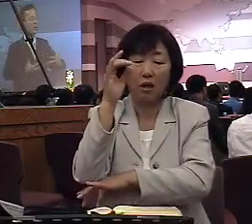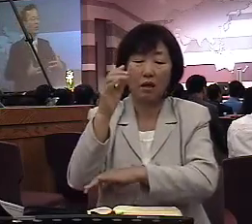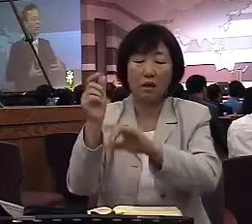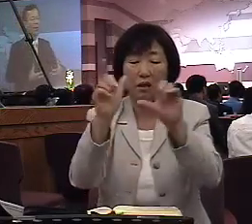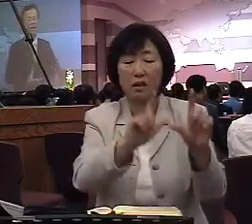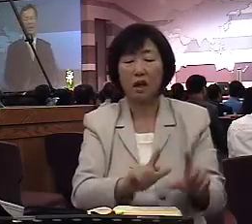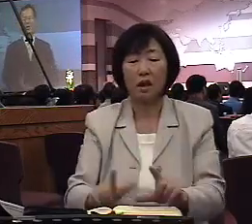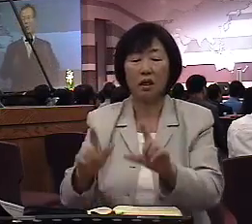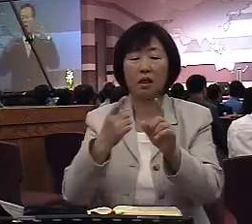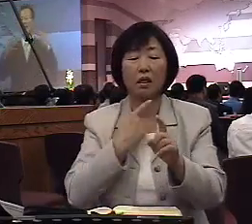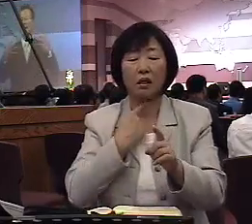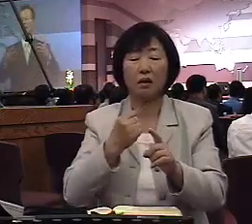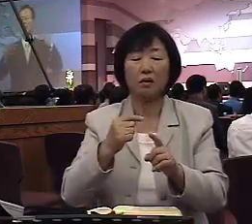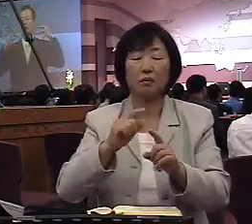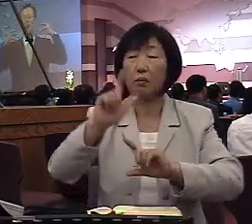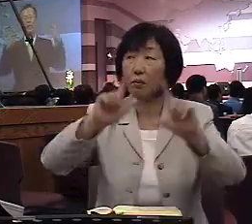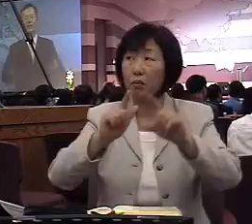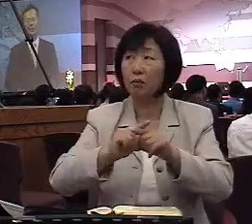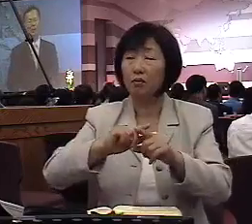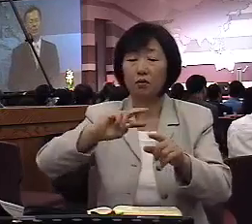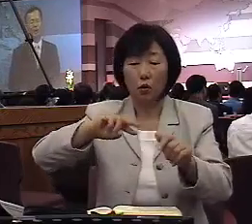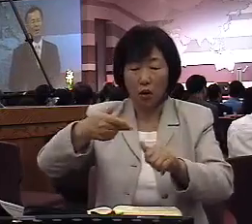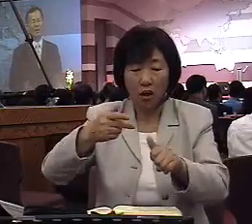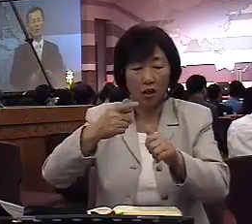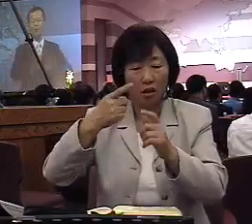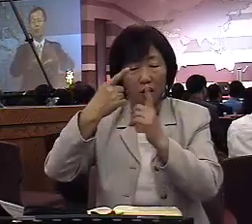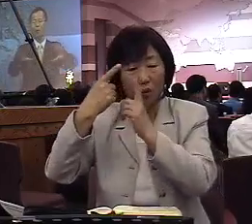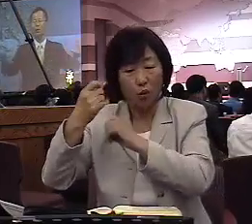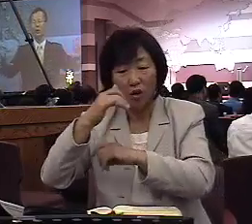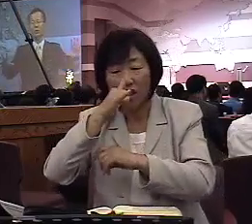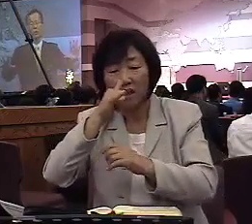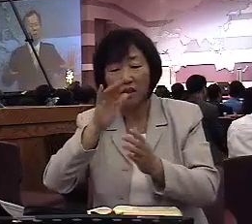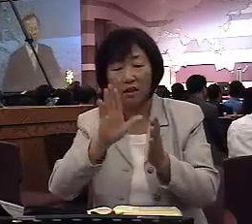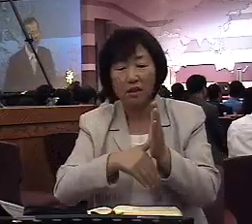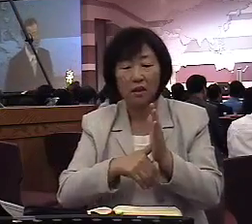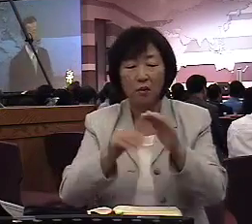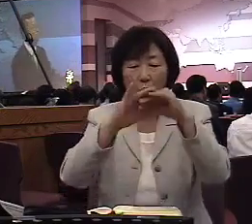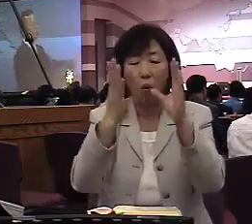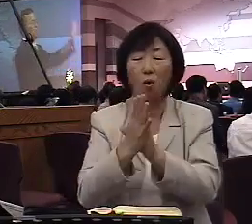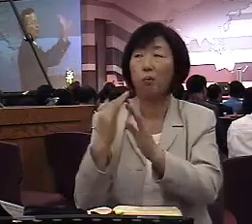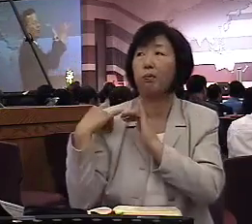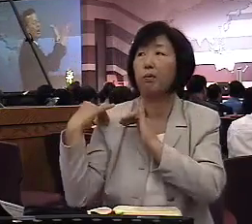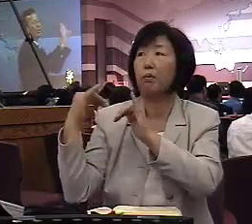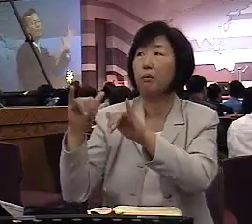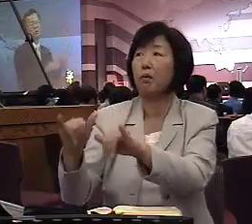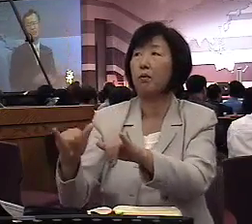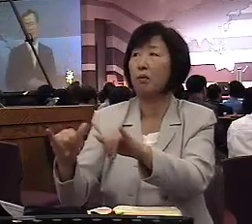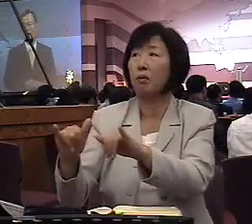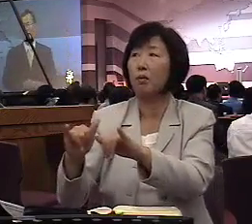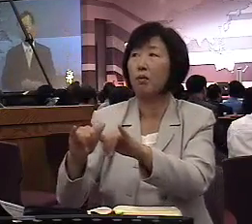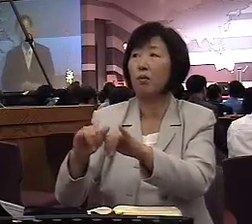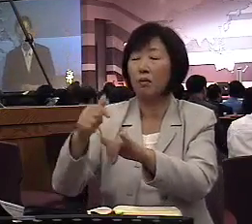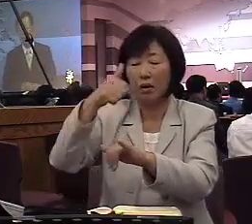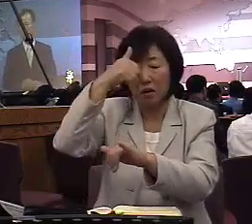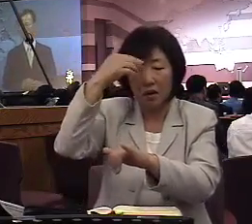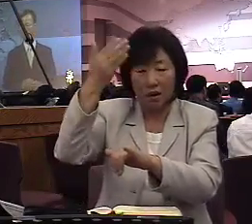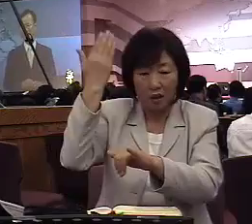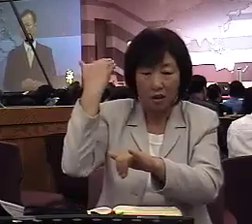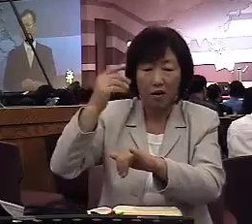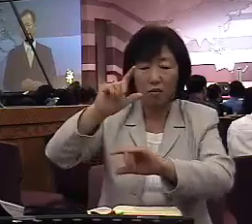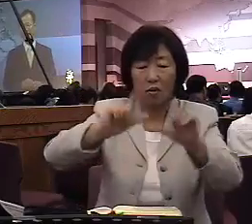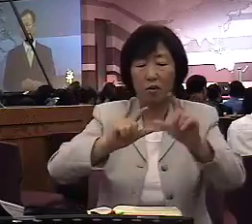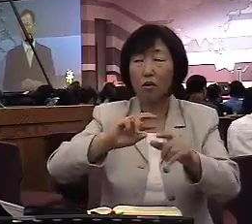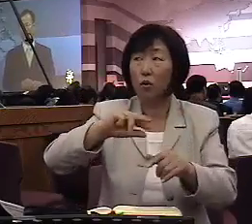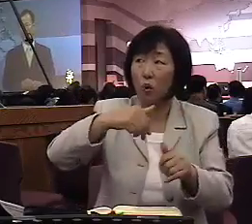살았던 그 모습으로 다시 돌아가게 하는 유혹이 있었을 때 그들은 모든 것을 놓고 옛 모습으로 돌아가는 모습을 보여주고